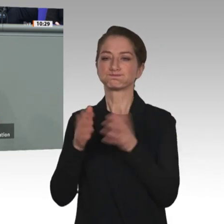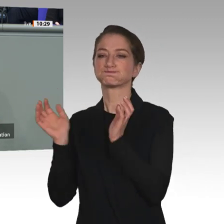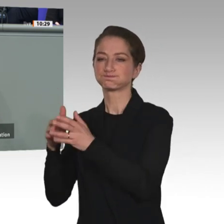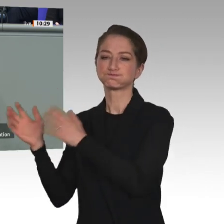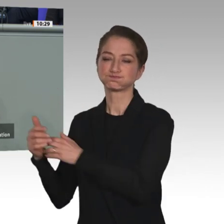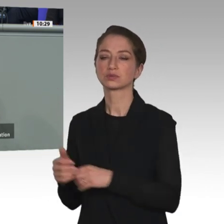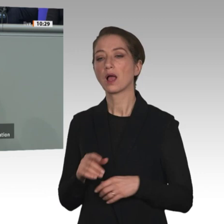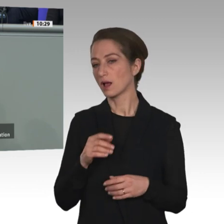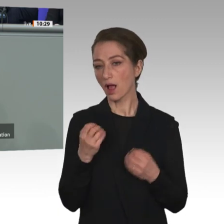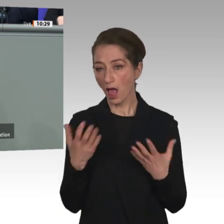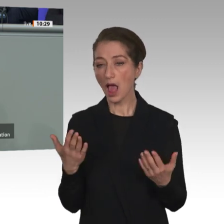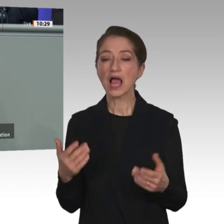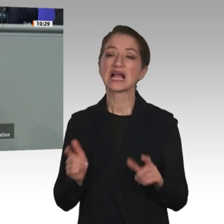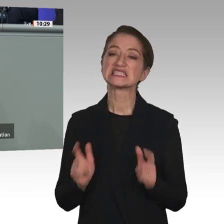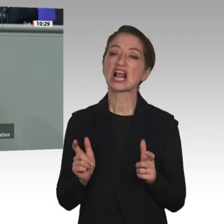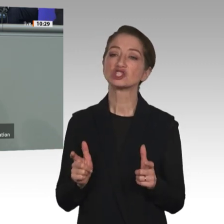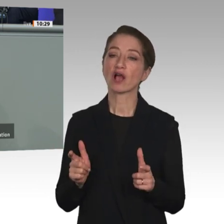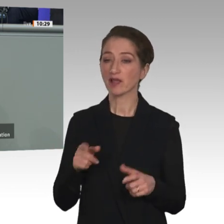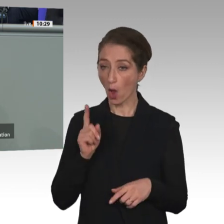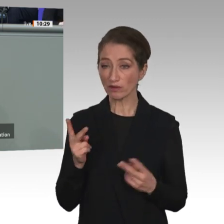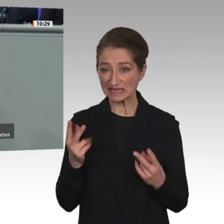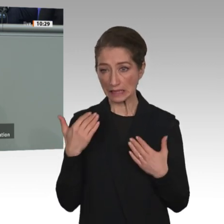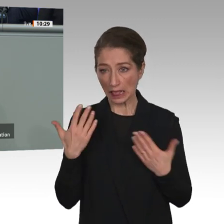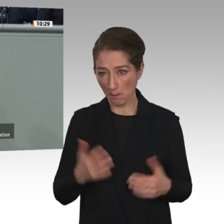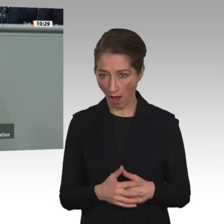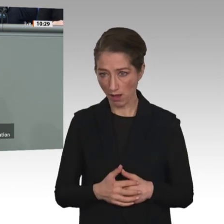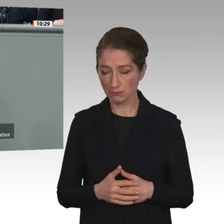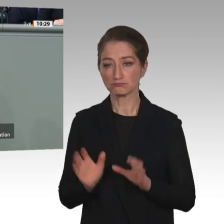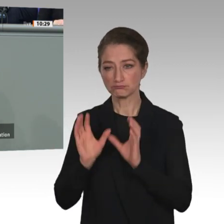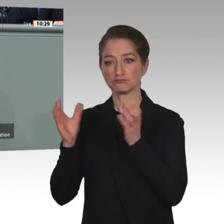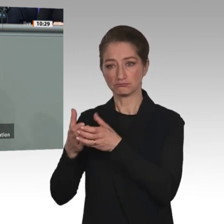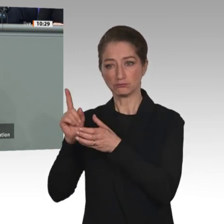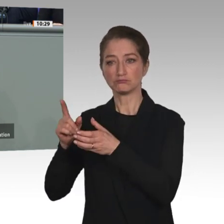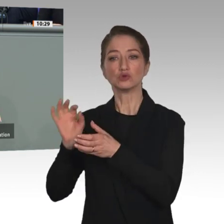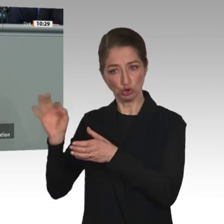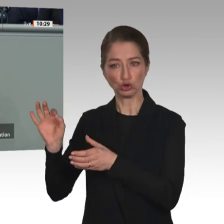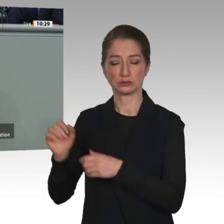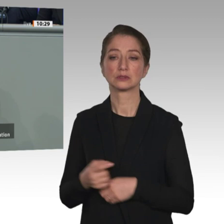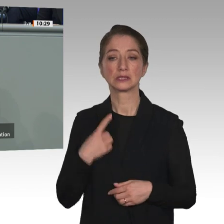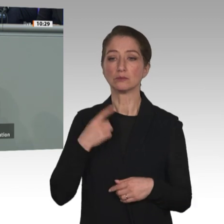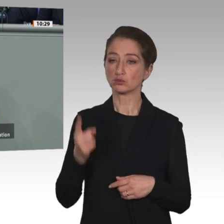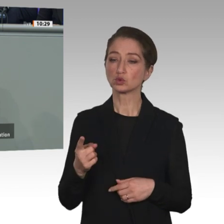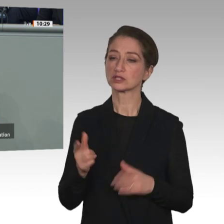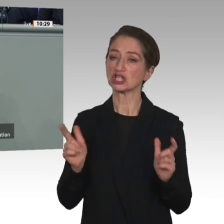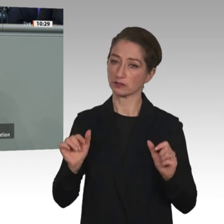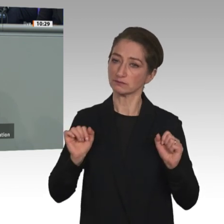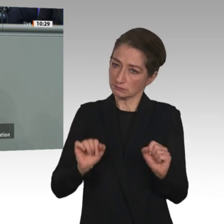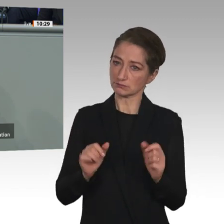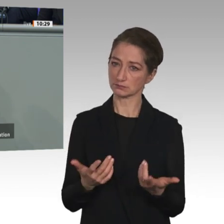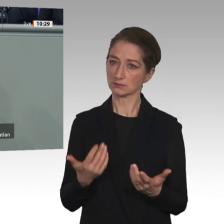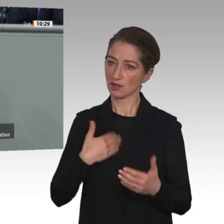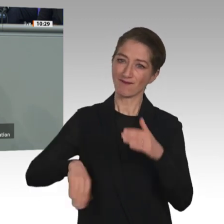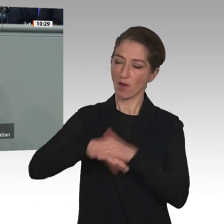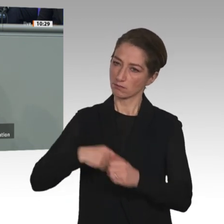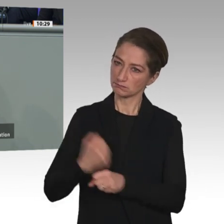das gesellschaftliche Klima auf diese Ebene, denn auch das muss besser geschützt werden mit unserem vollen Einsatz und mit